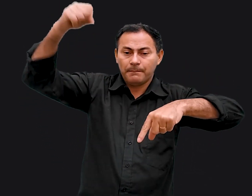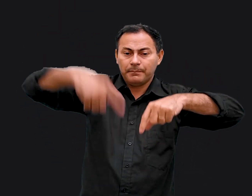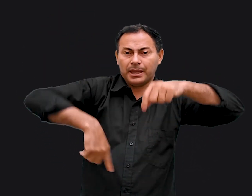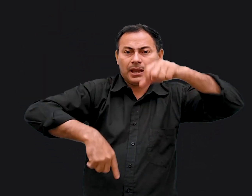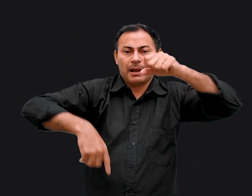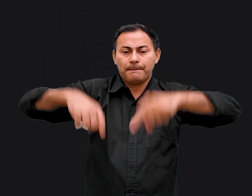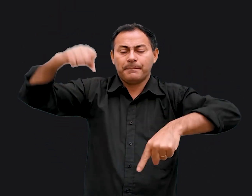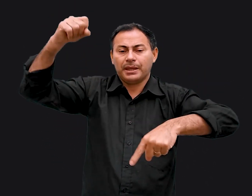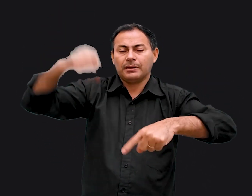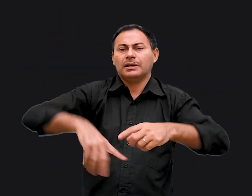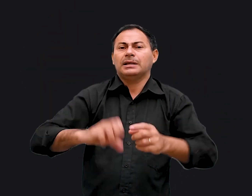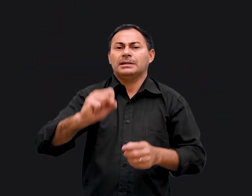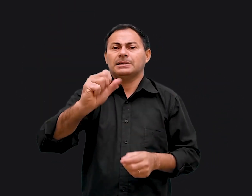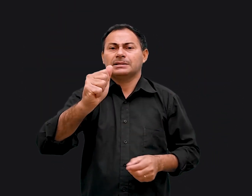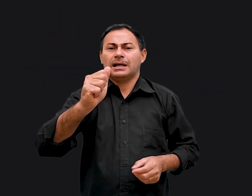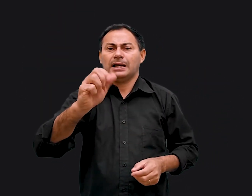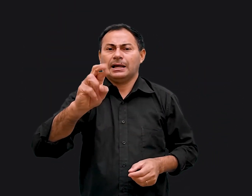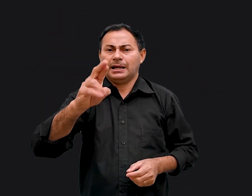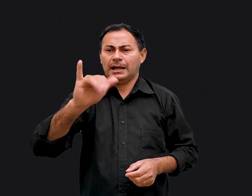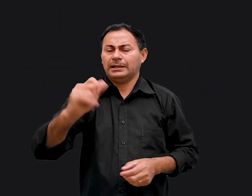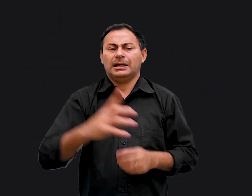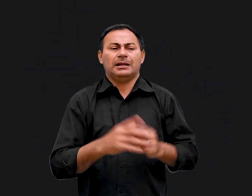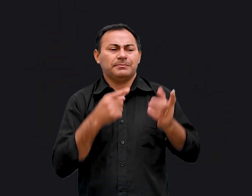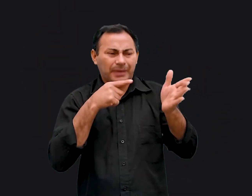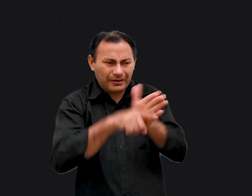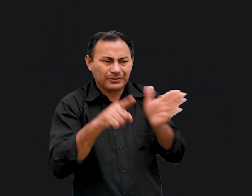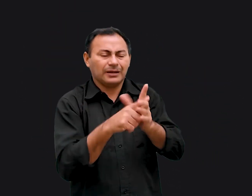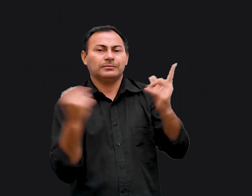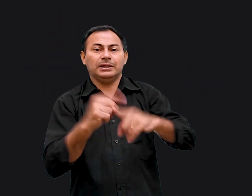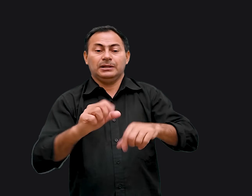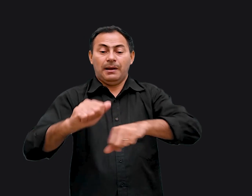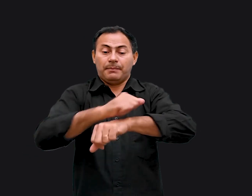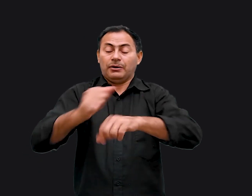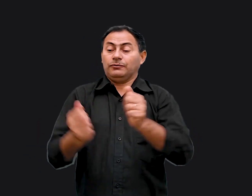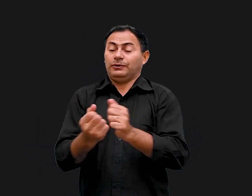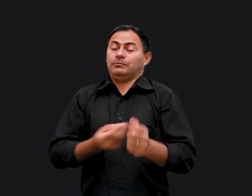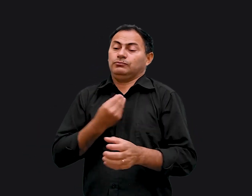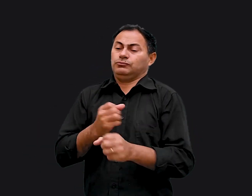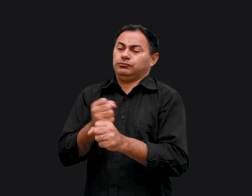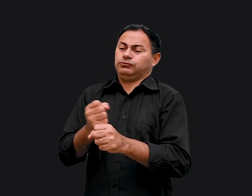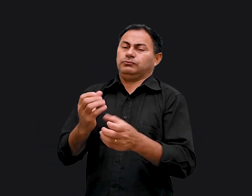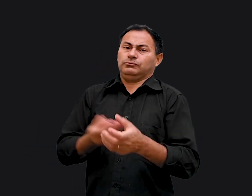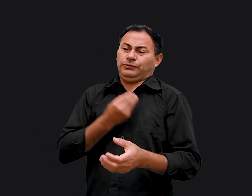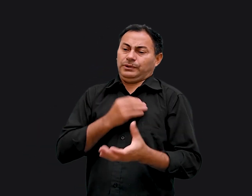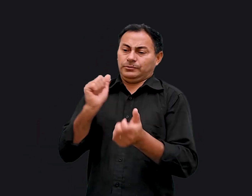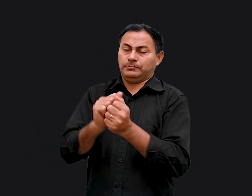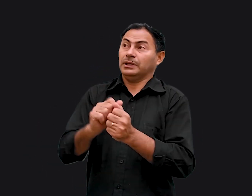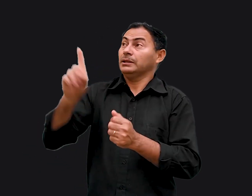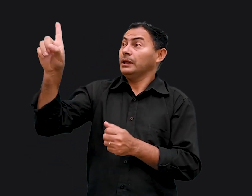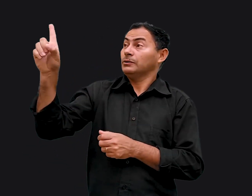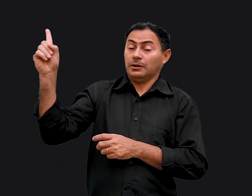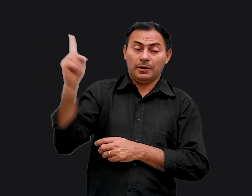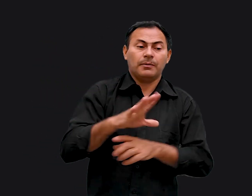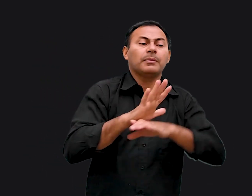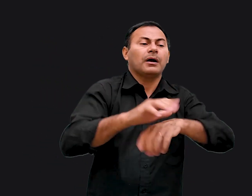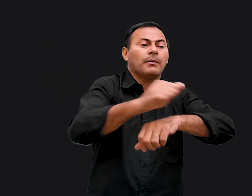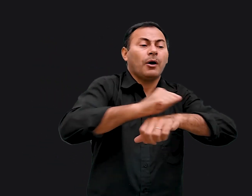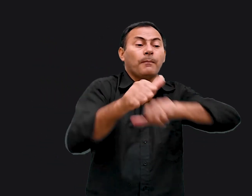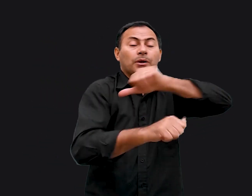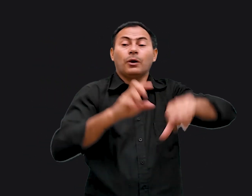pinga, pinga. Sarai era contenciosa e Abraão vivia com ela há muito tempo. Deus apareceu a ele e disse, vou mudar o